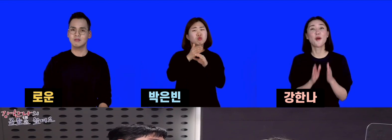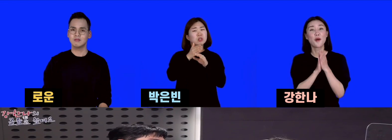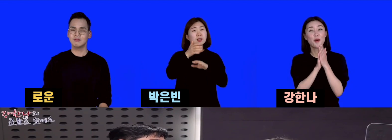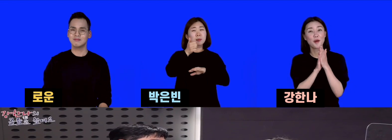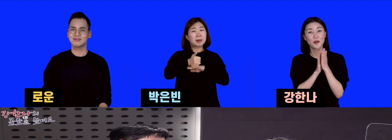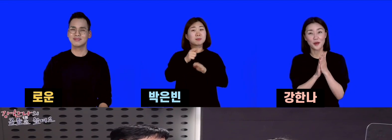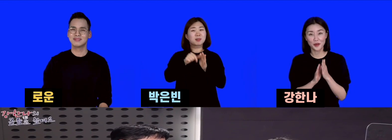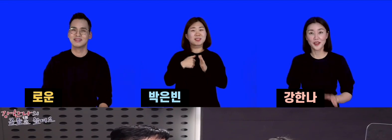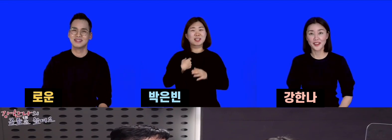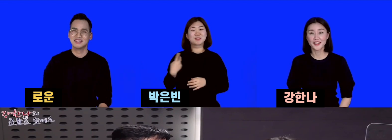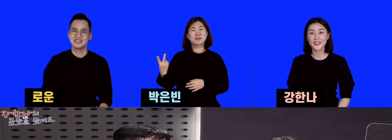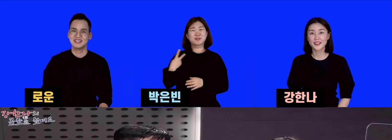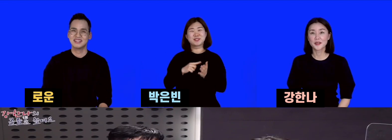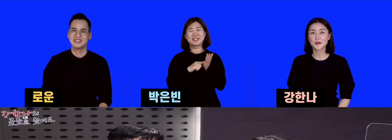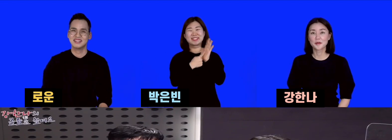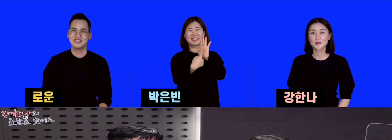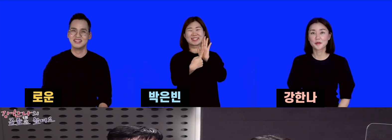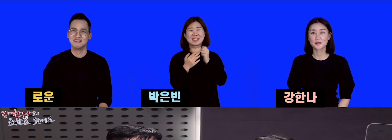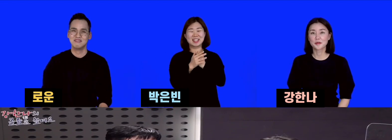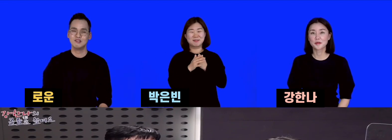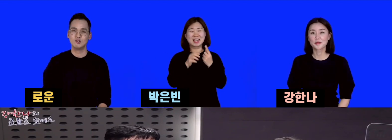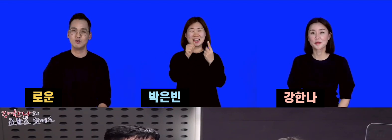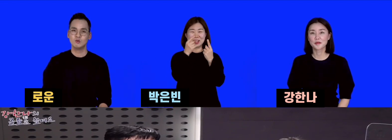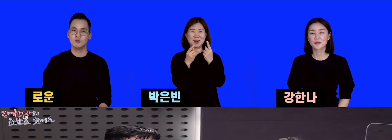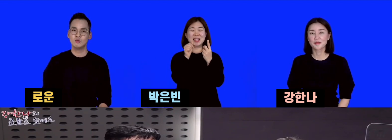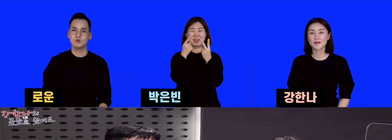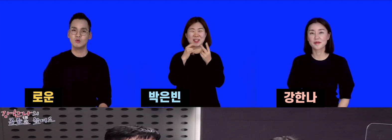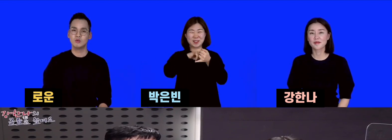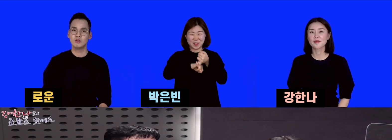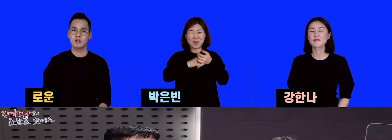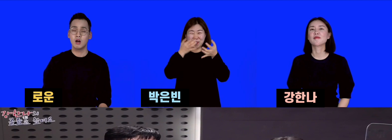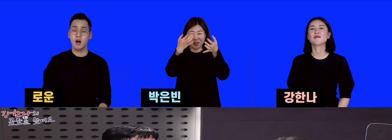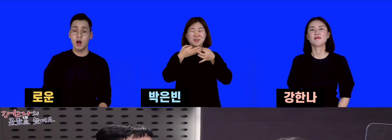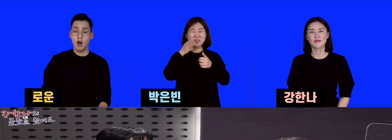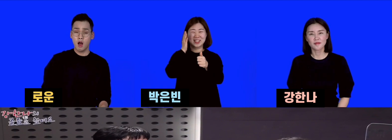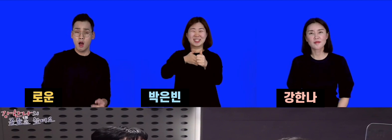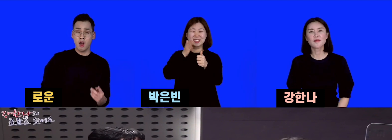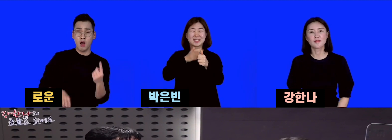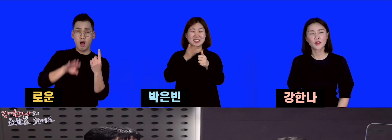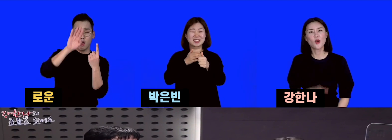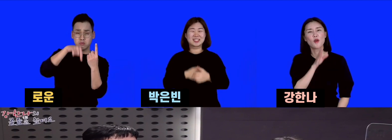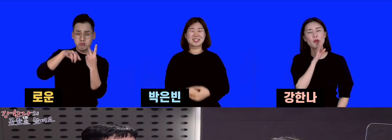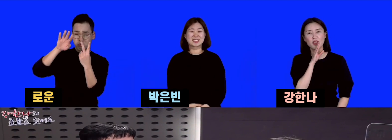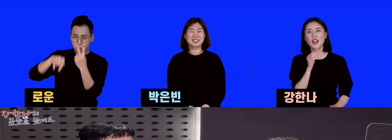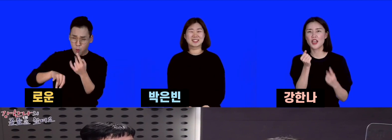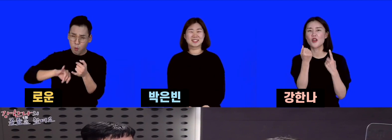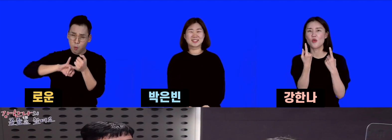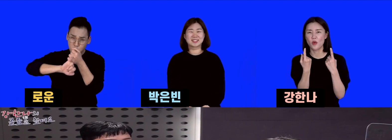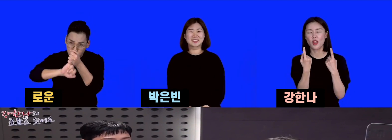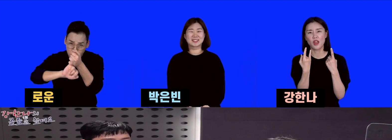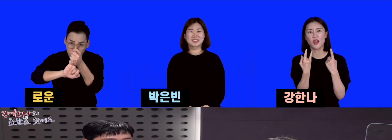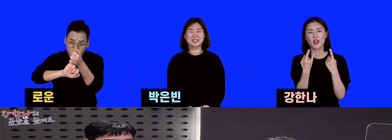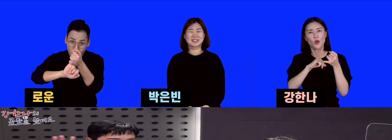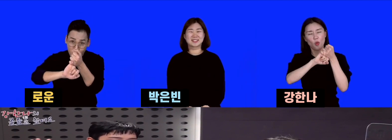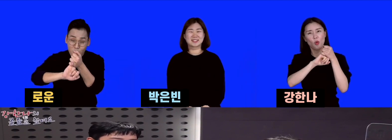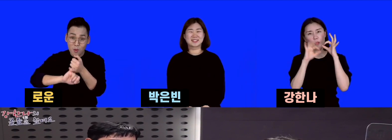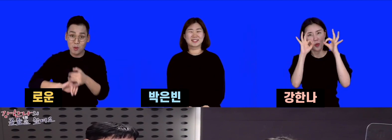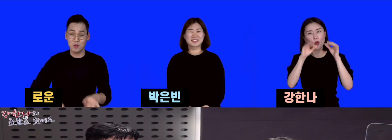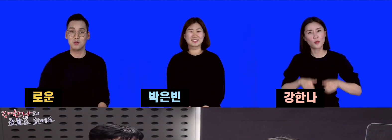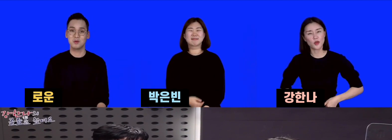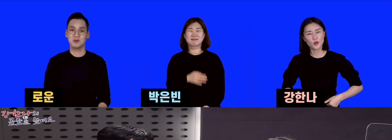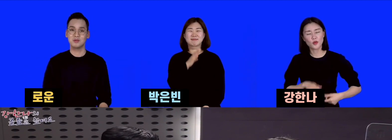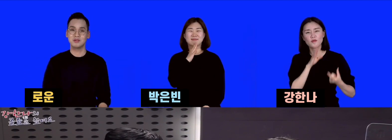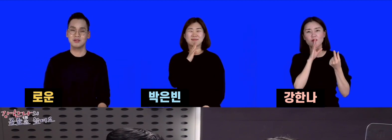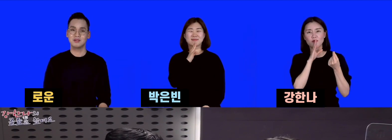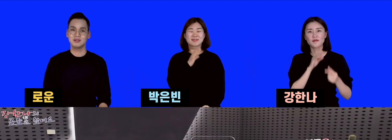오 네 그래서 첫 주는 꼭 본방사수를 해주셨으면 좋겠어요 첫 보셔야지 그렇네요 이게 아역 서사가 쭉 있기 때문에